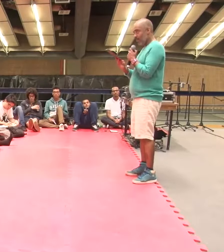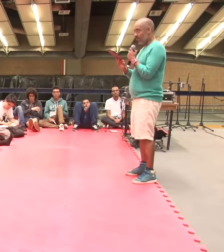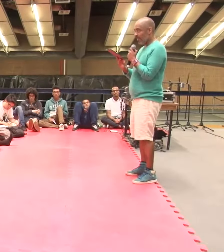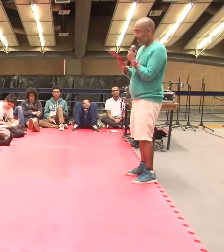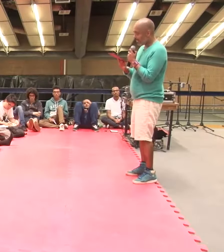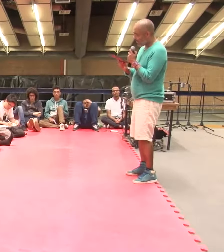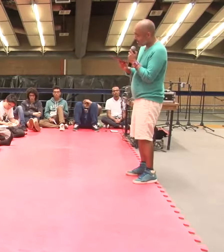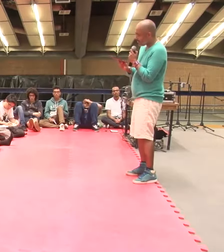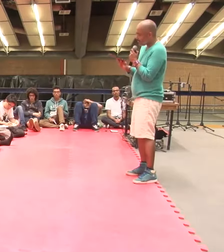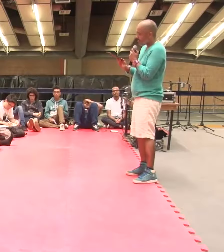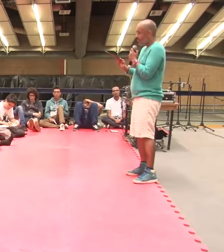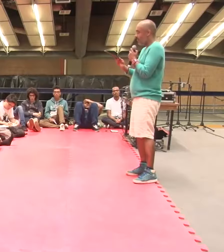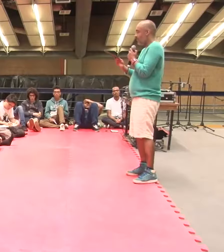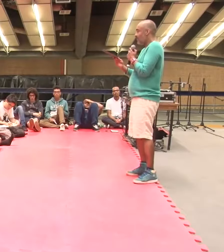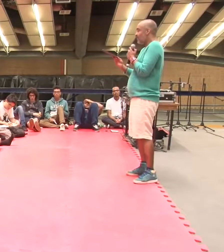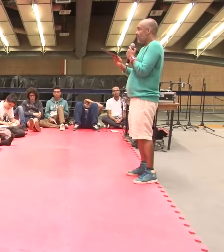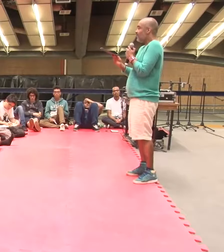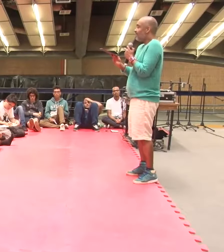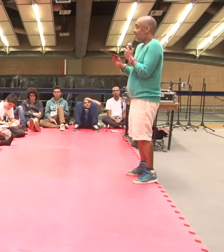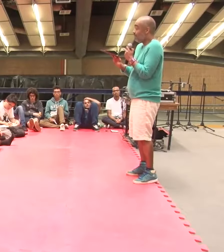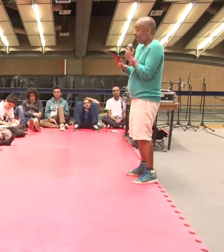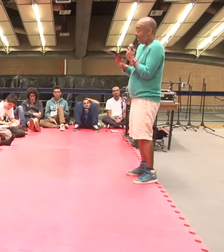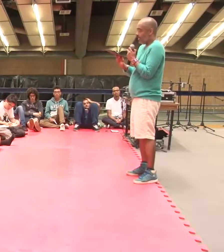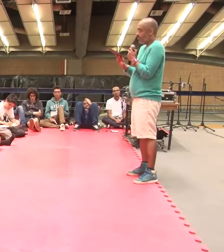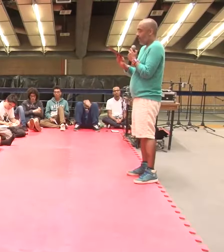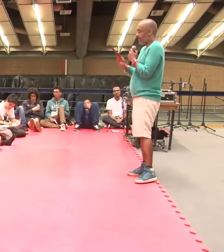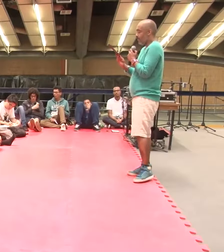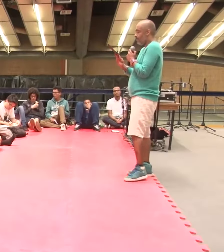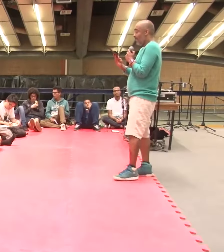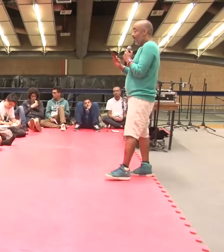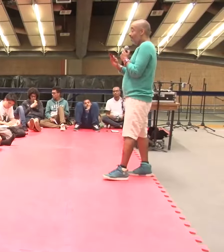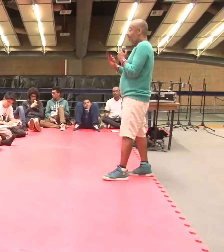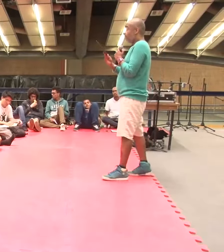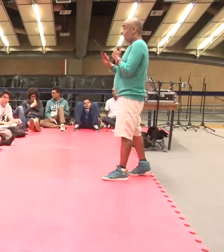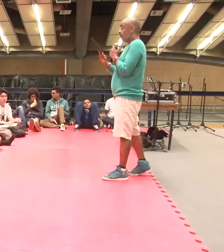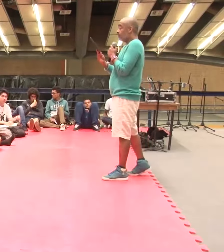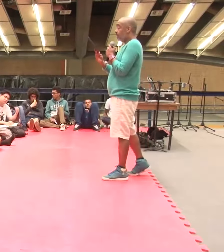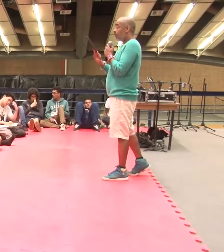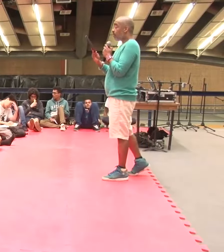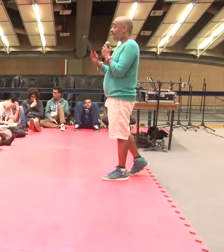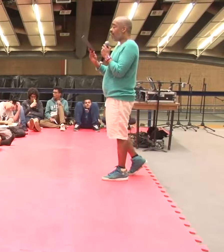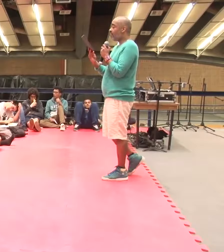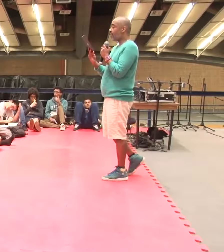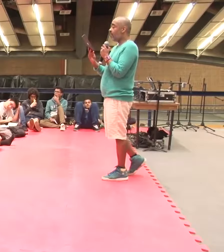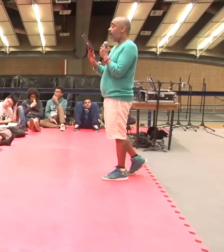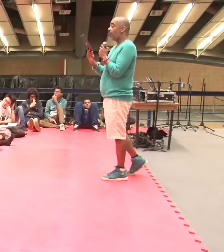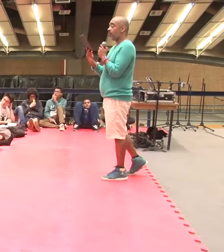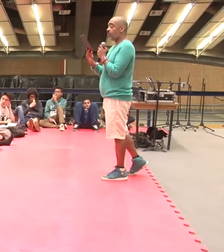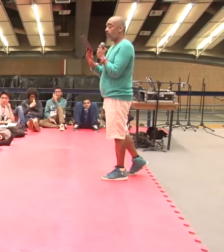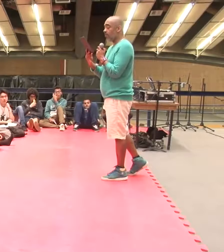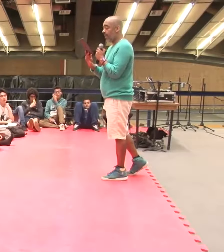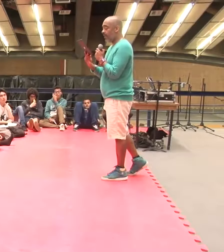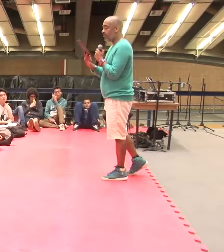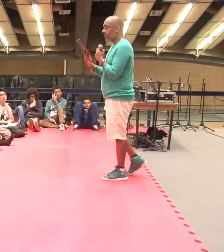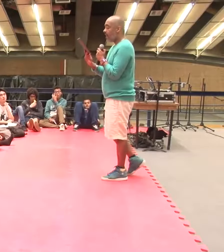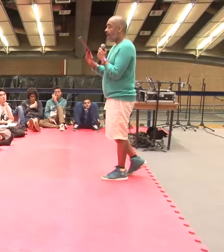Mesmo deitado, ela estava em situação de embriaguez quase. Entretanto, notava-se que em volta da